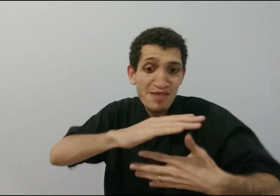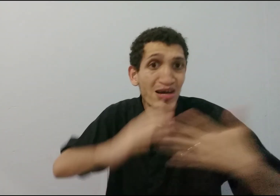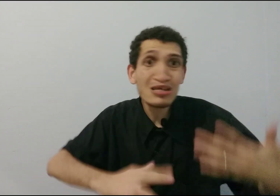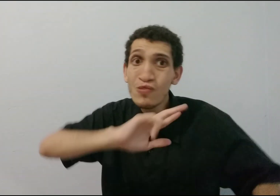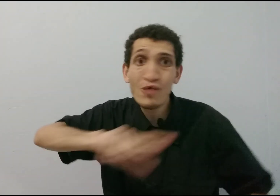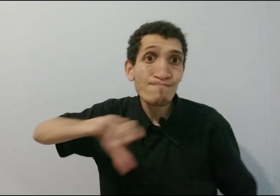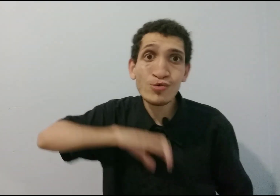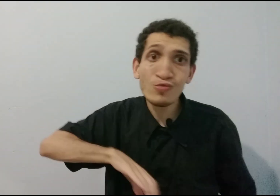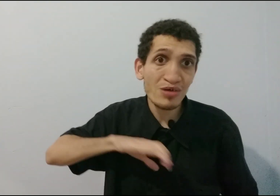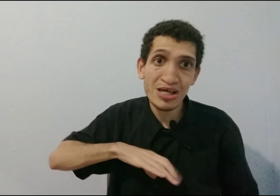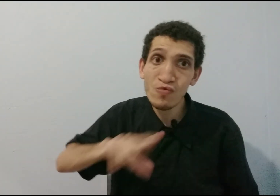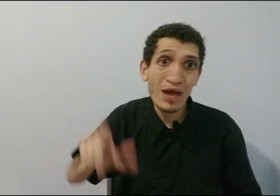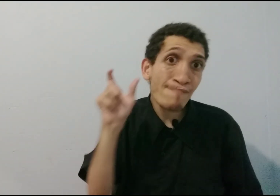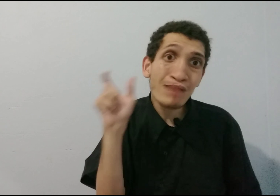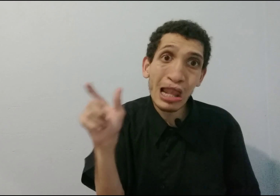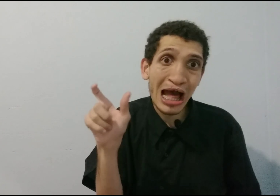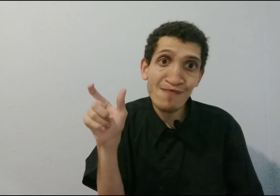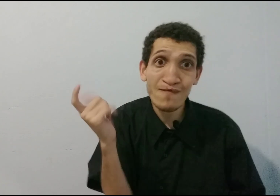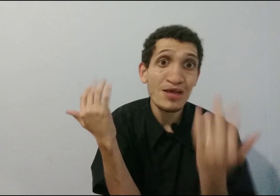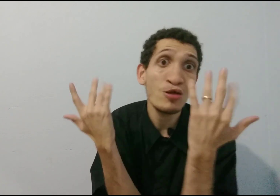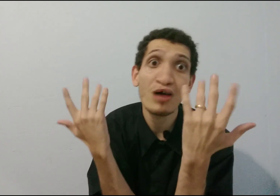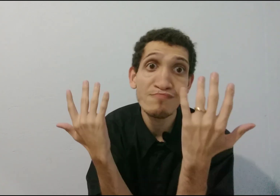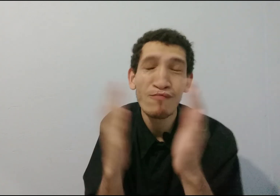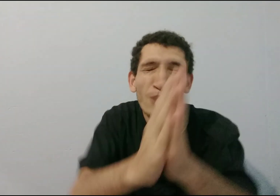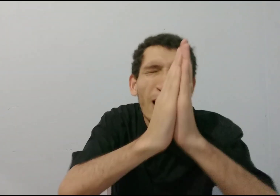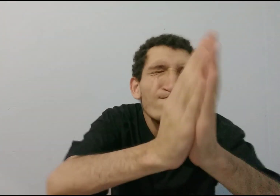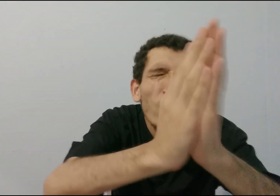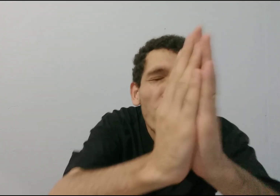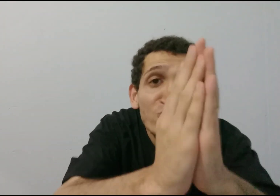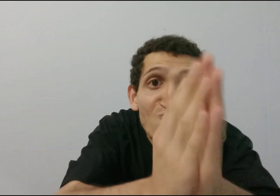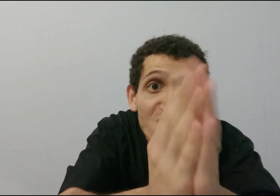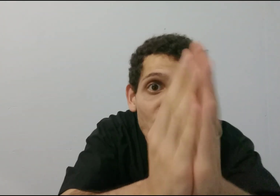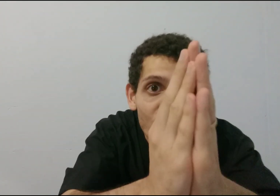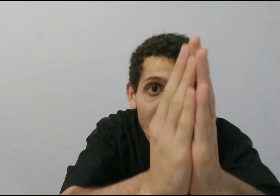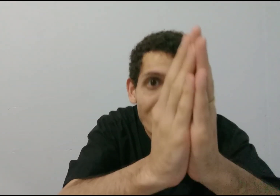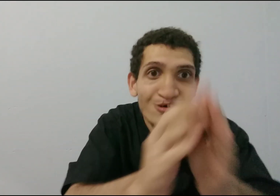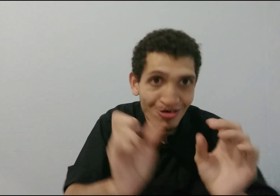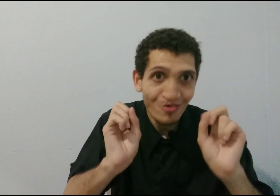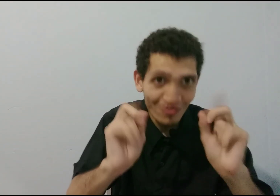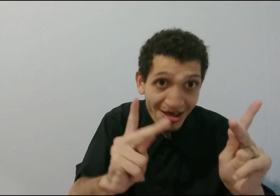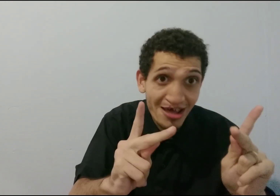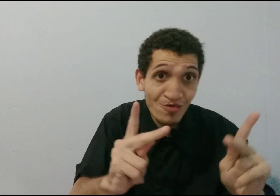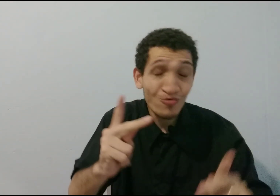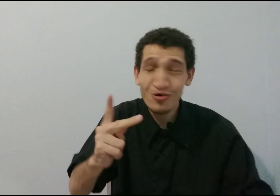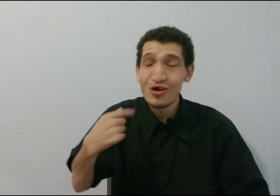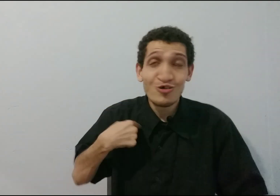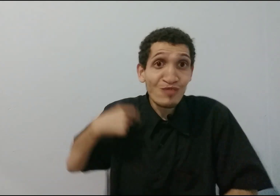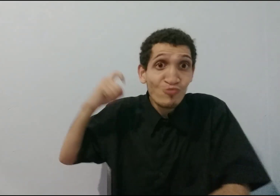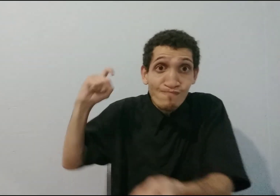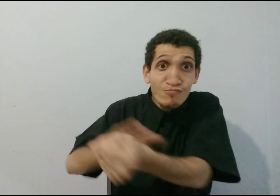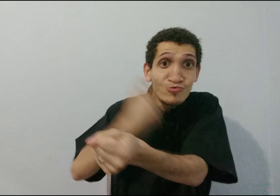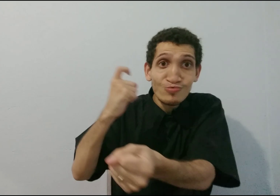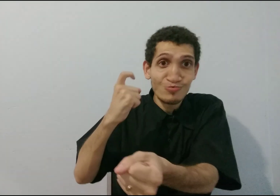Libras não é português. Não é a palavra que ele volta. Pelo amor de Deus. Eu já estou oculto